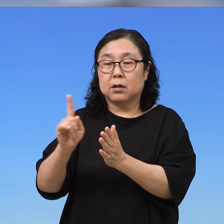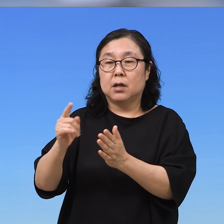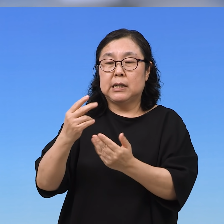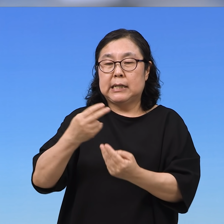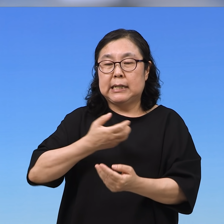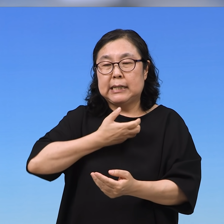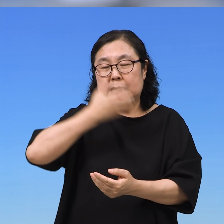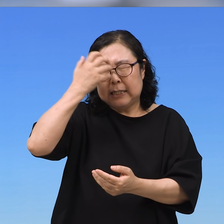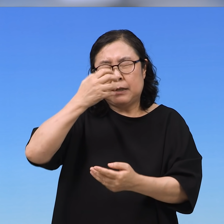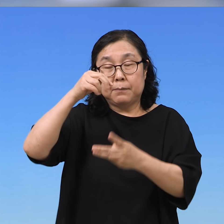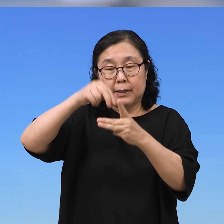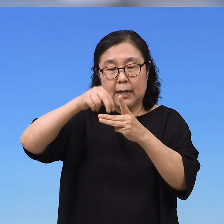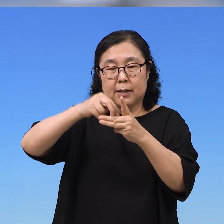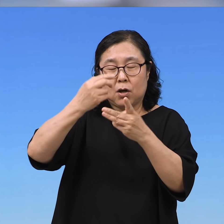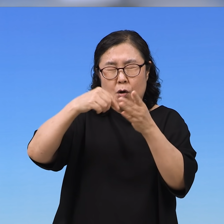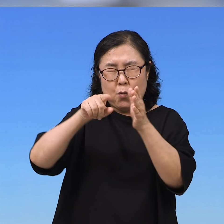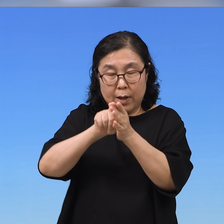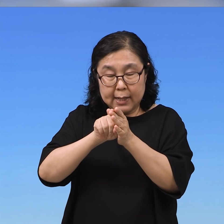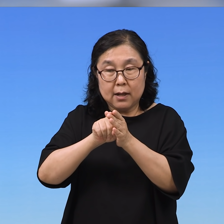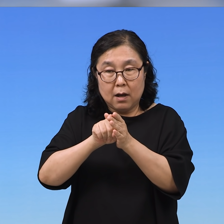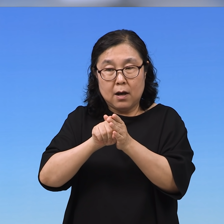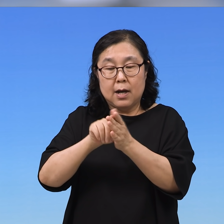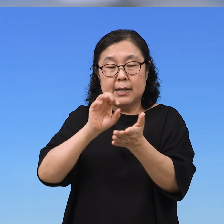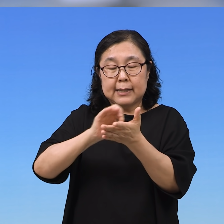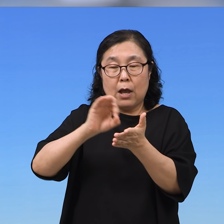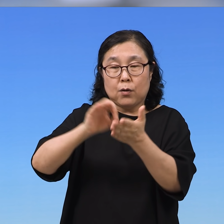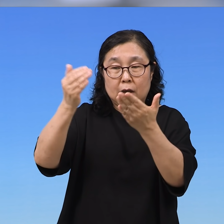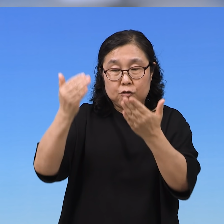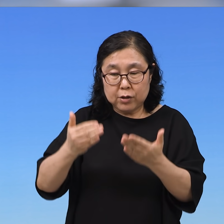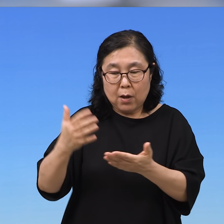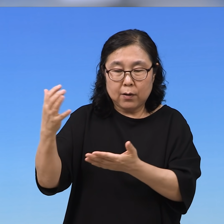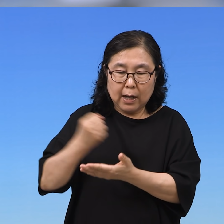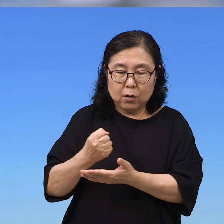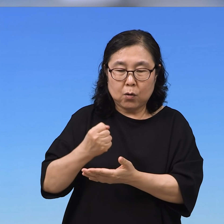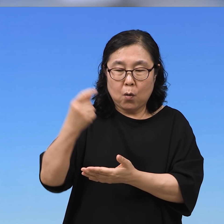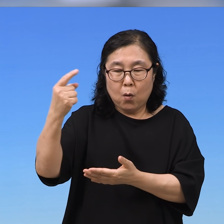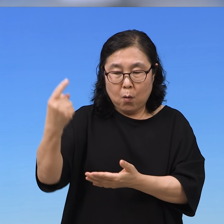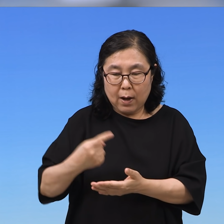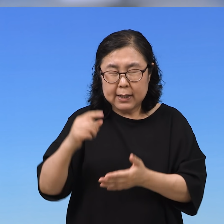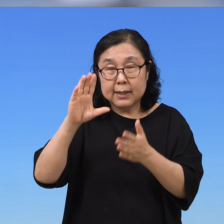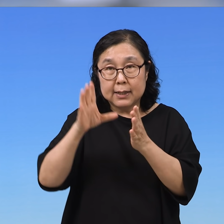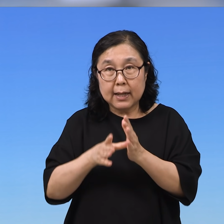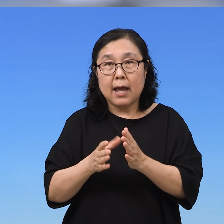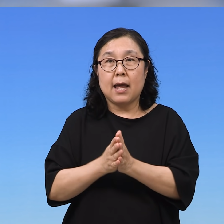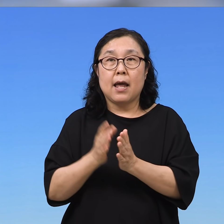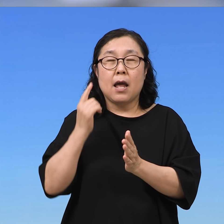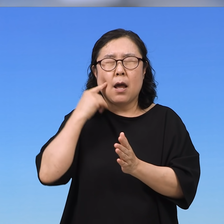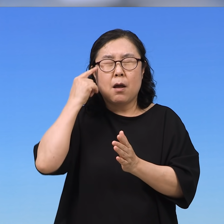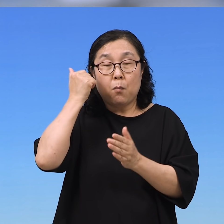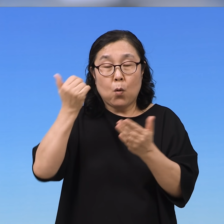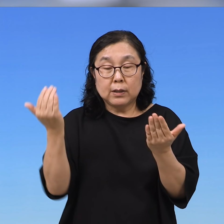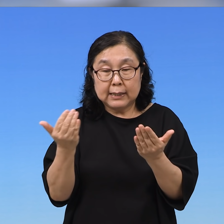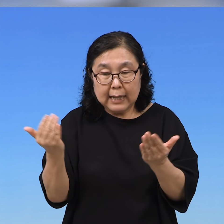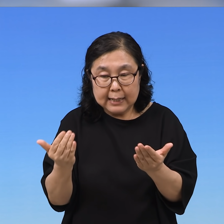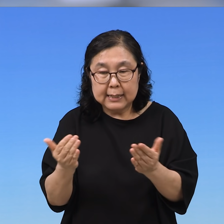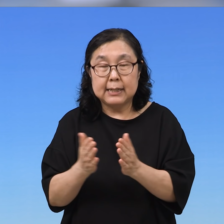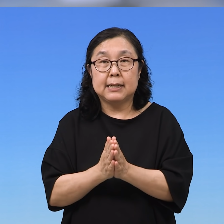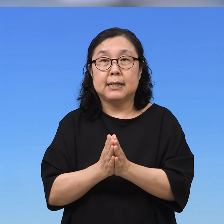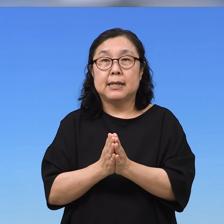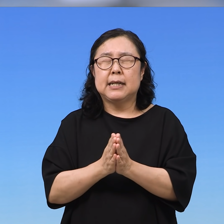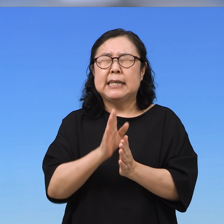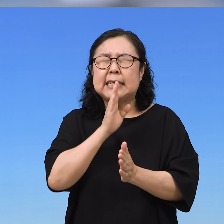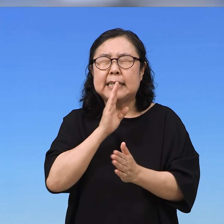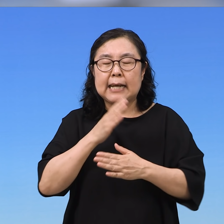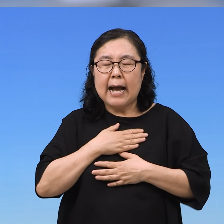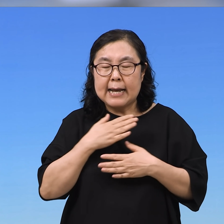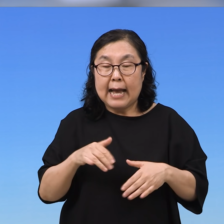물질을 갖고 왔을 때 제 마음에, 목사는 이거 그냥 눈 가리고 아웅 막 그럴듯하게 그냥 신용만 하는 게 아니라